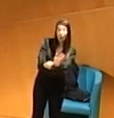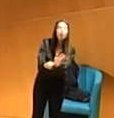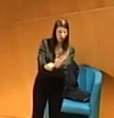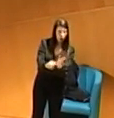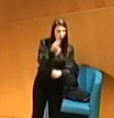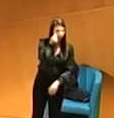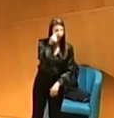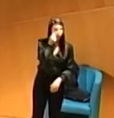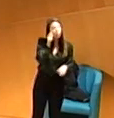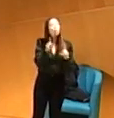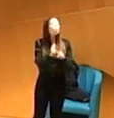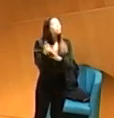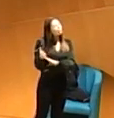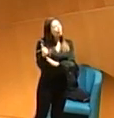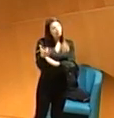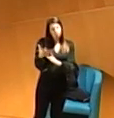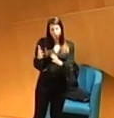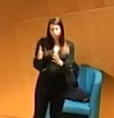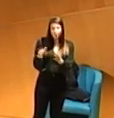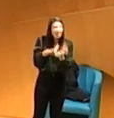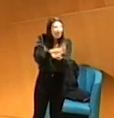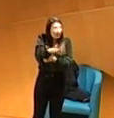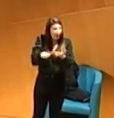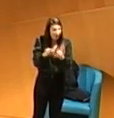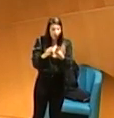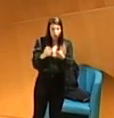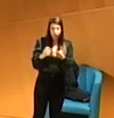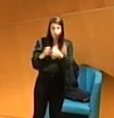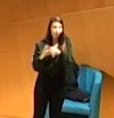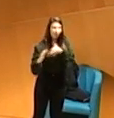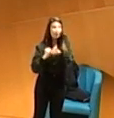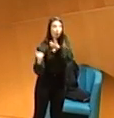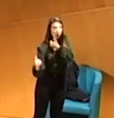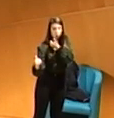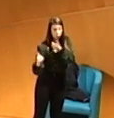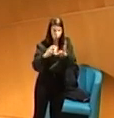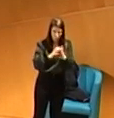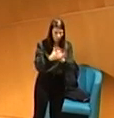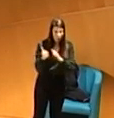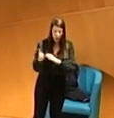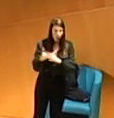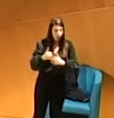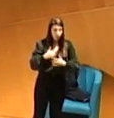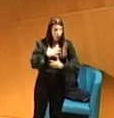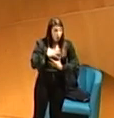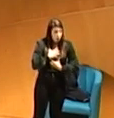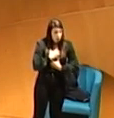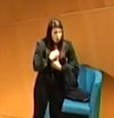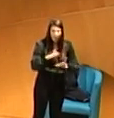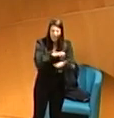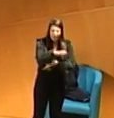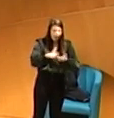des crises de la séparation est très difficile, donc elle a des crises d'angoisse majeure au moment des